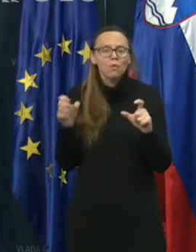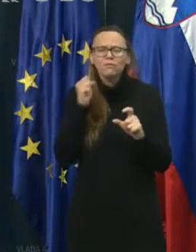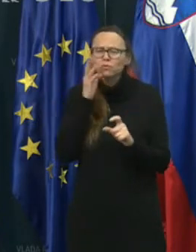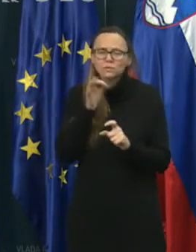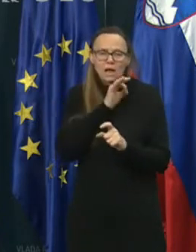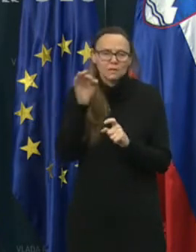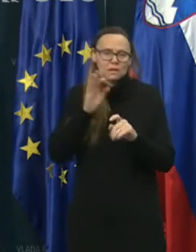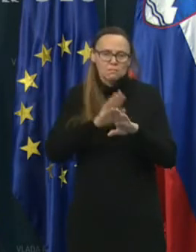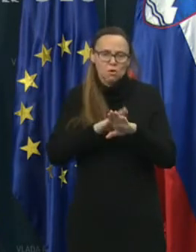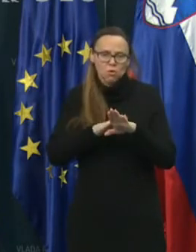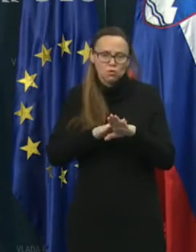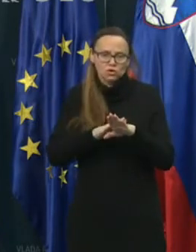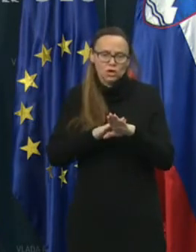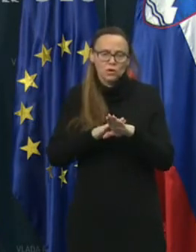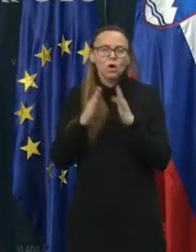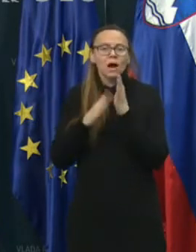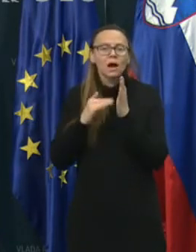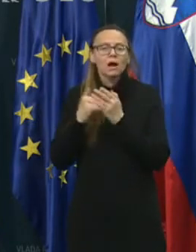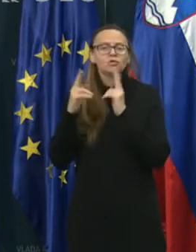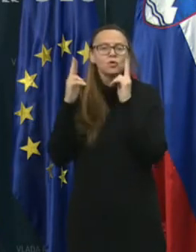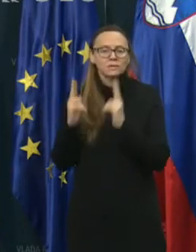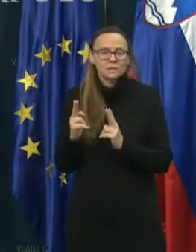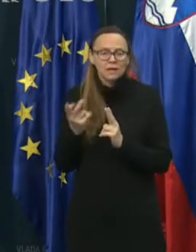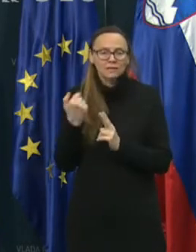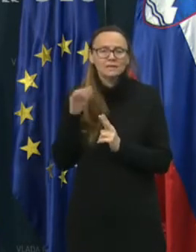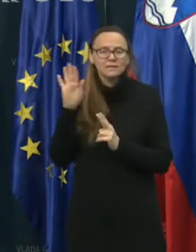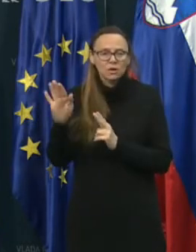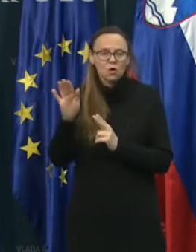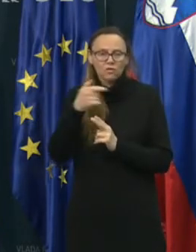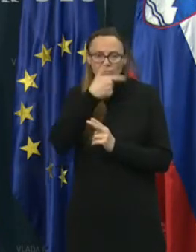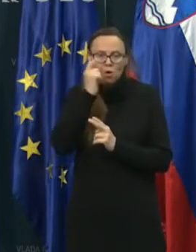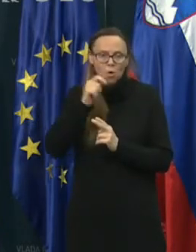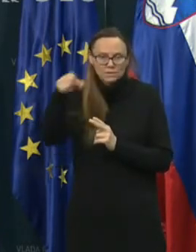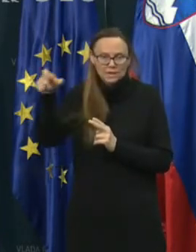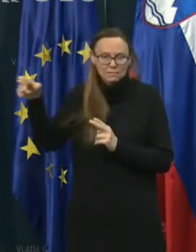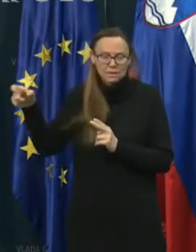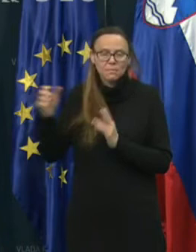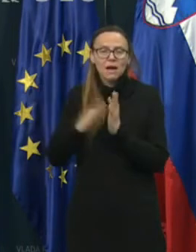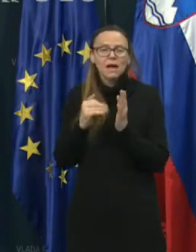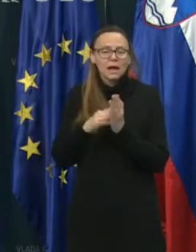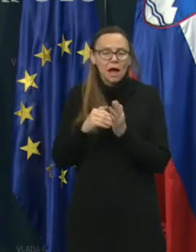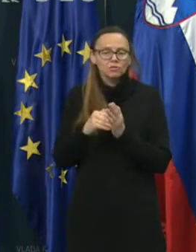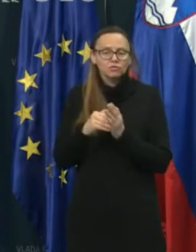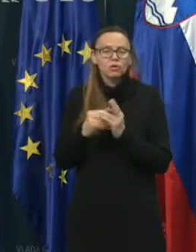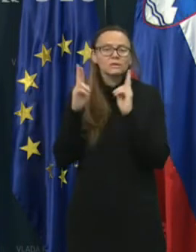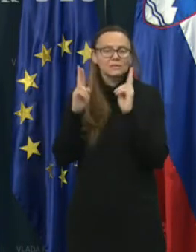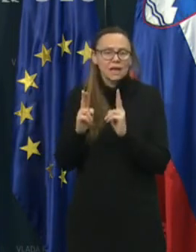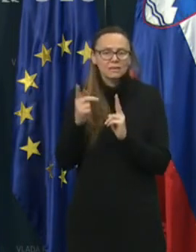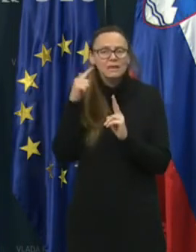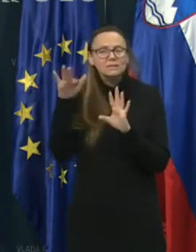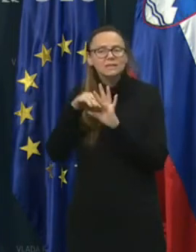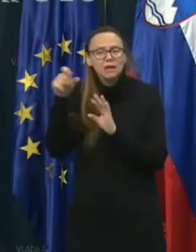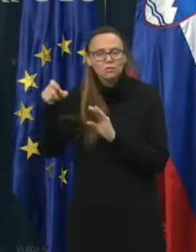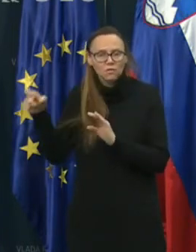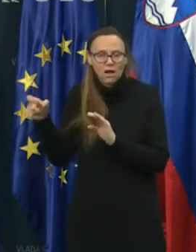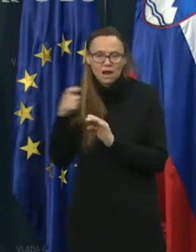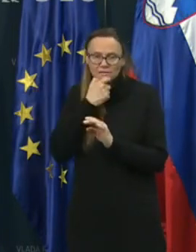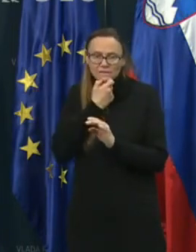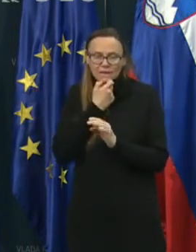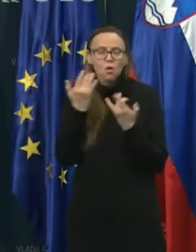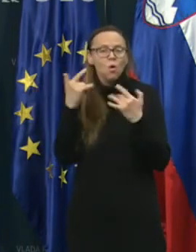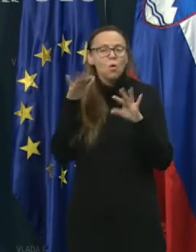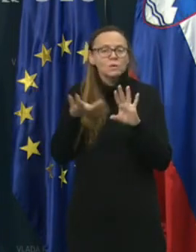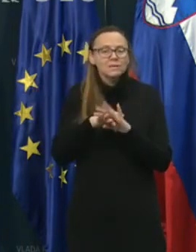dan poročajo, kakšno je stanje z njihovim kadrom, kakšno je stanje s stanovalci, koliko zaposlenih